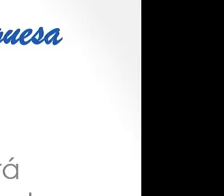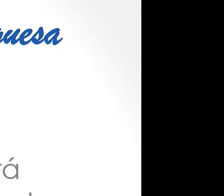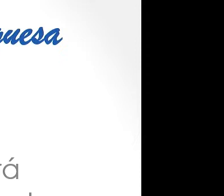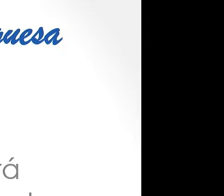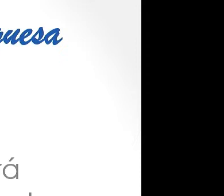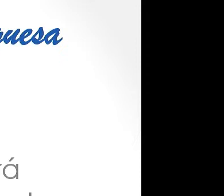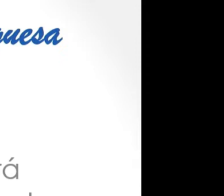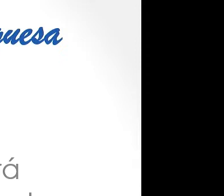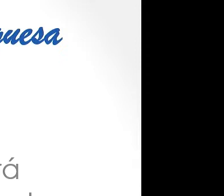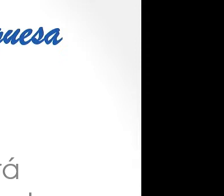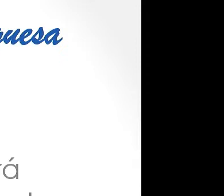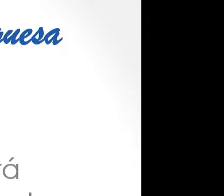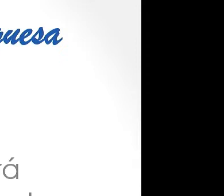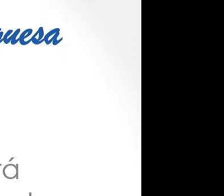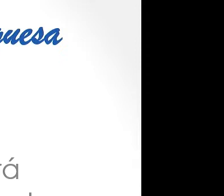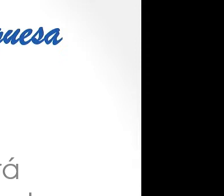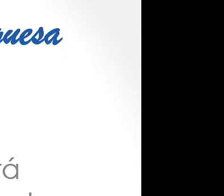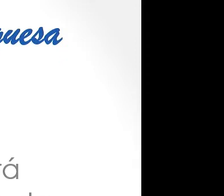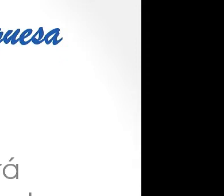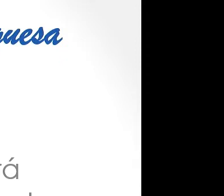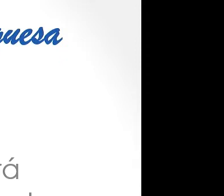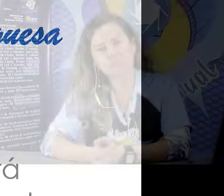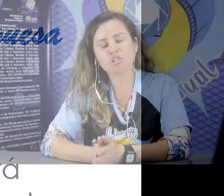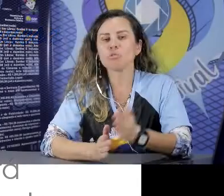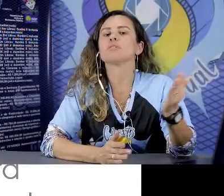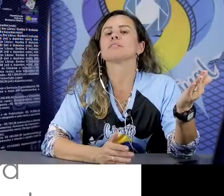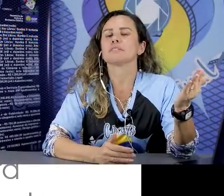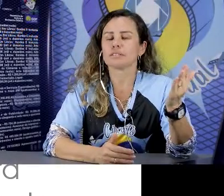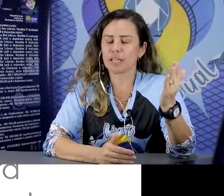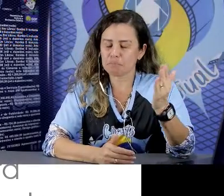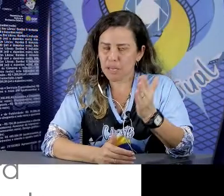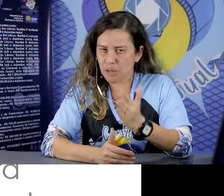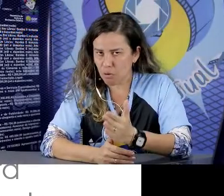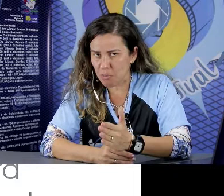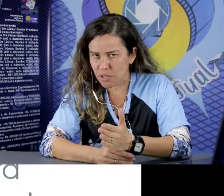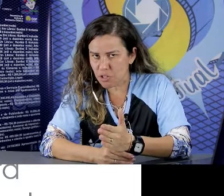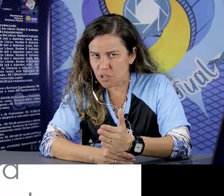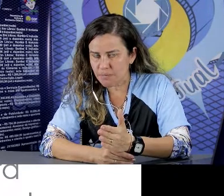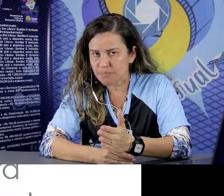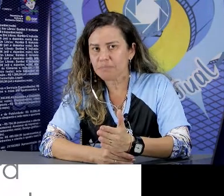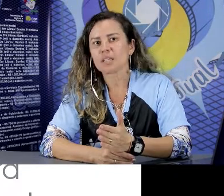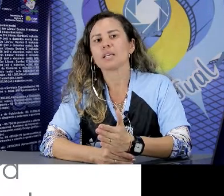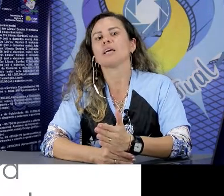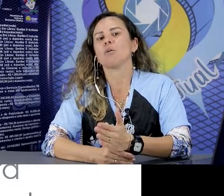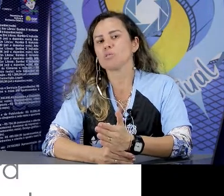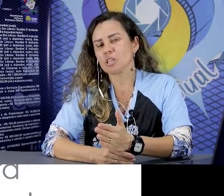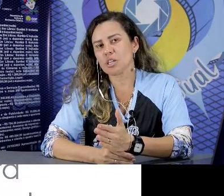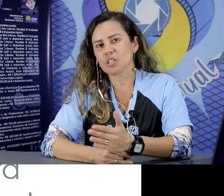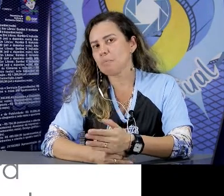recebe a criança lá na escola, na educação infantil, também atualmente, ou seja, ela já